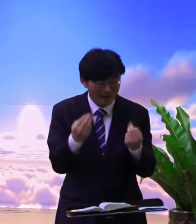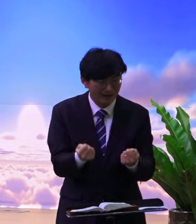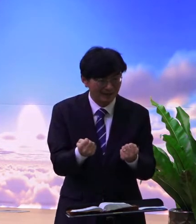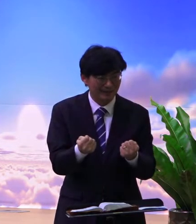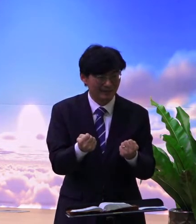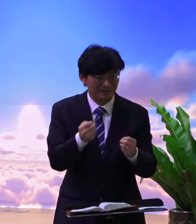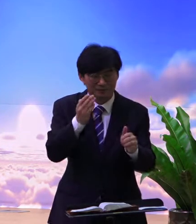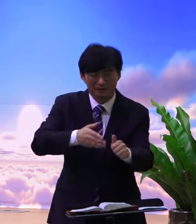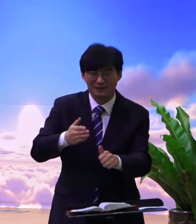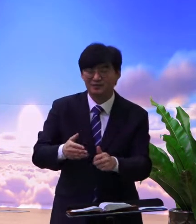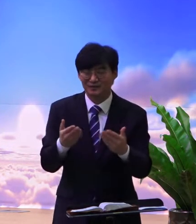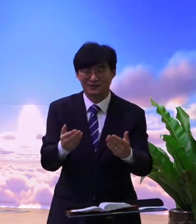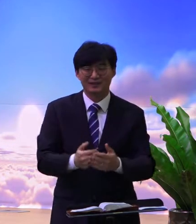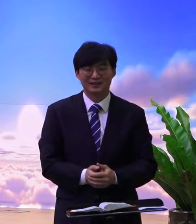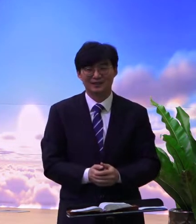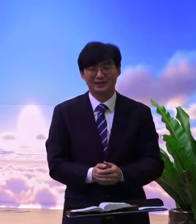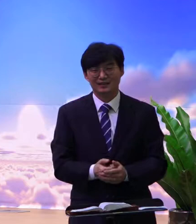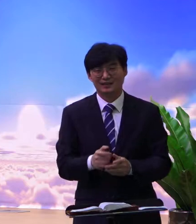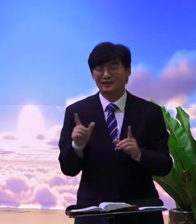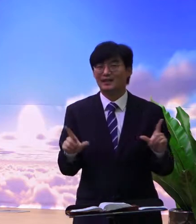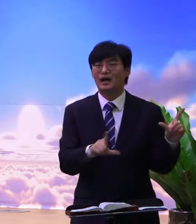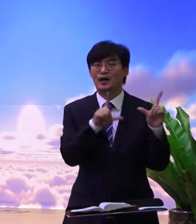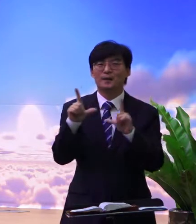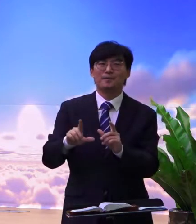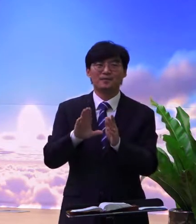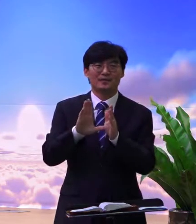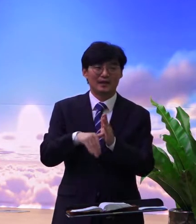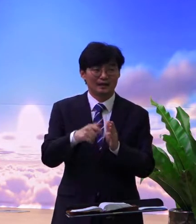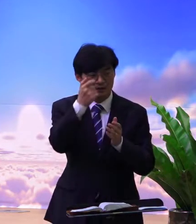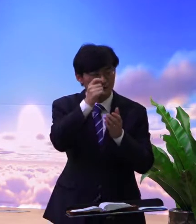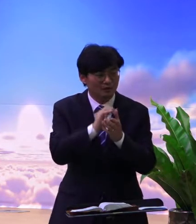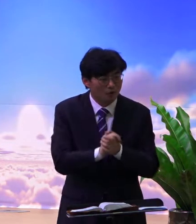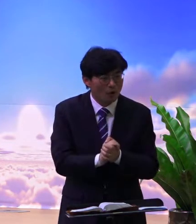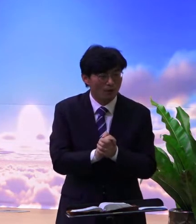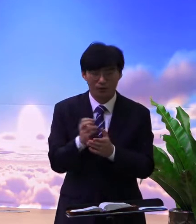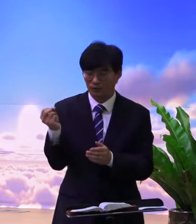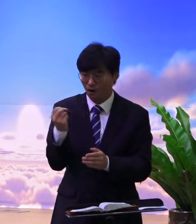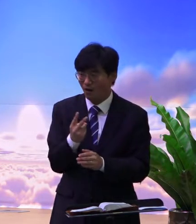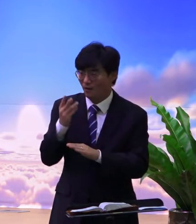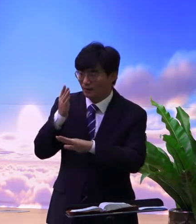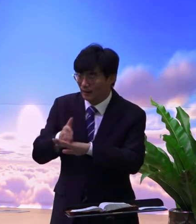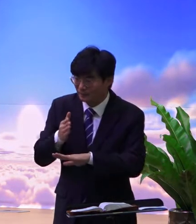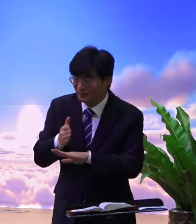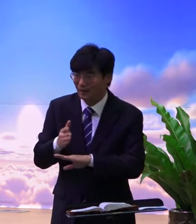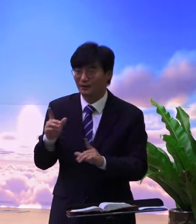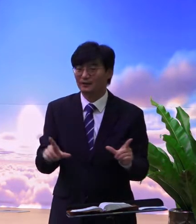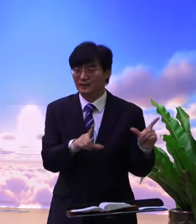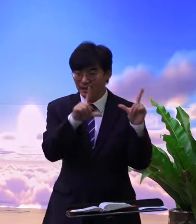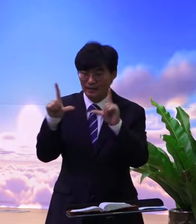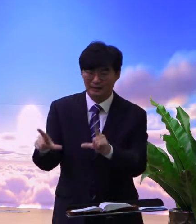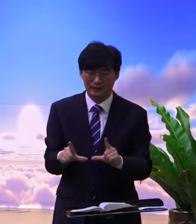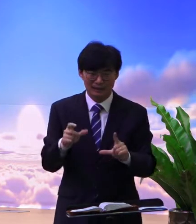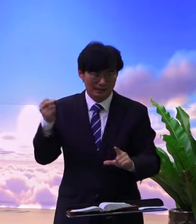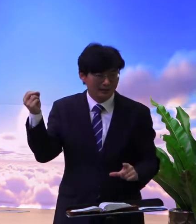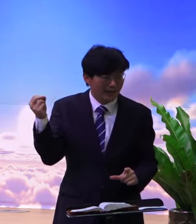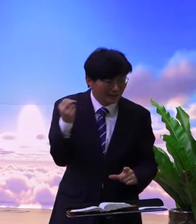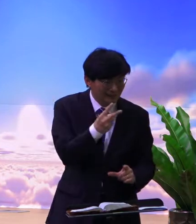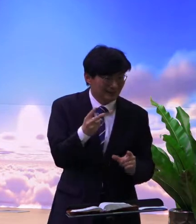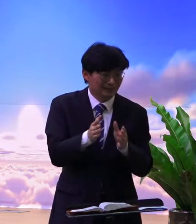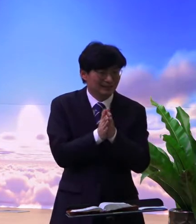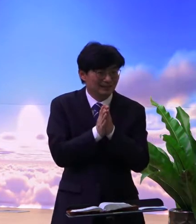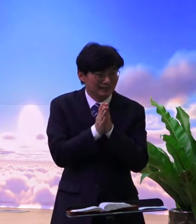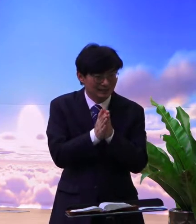여러분의 삶에 기도 생활과 감사 생활이 더 힘차게 시작되고 계속되기를 주님의